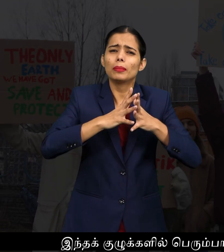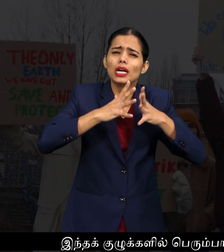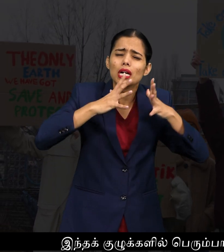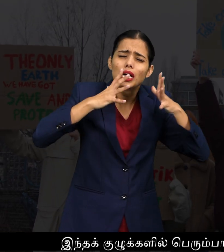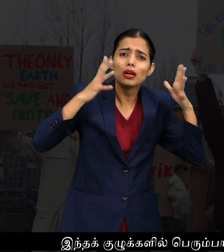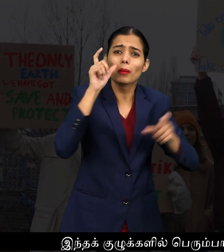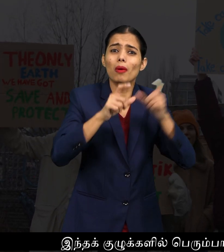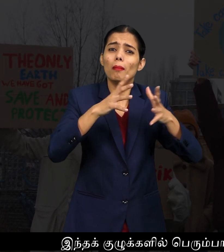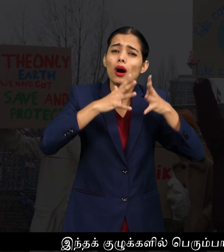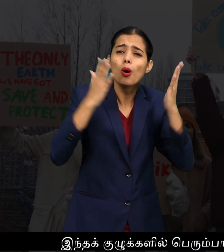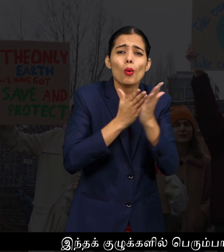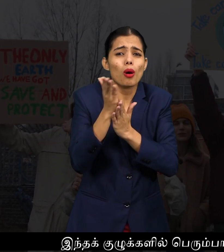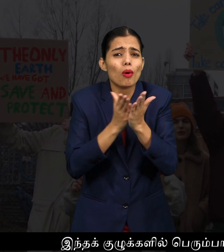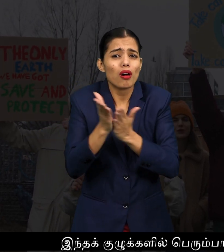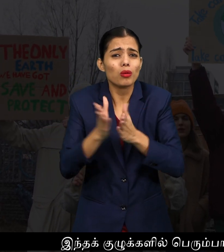இந்த குழுக்களில்